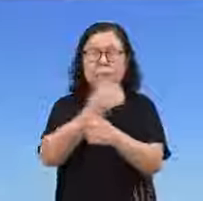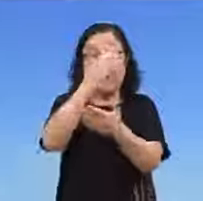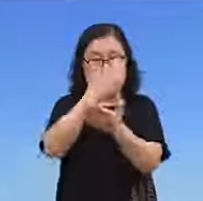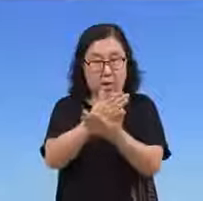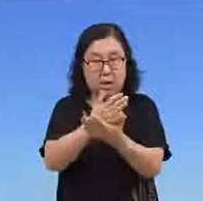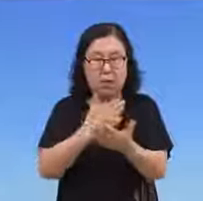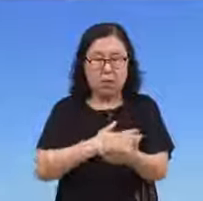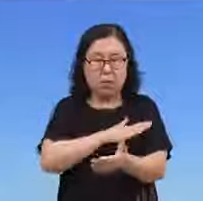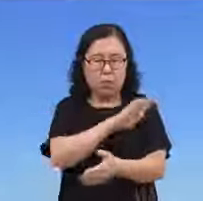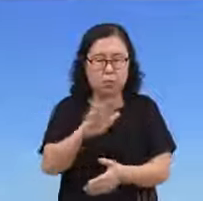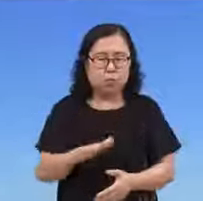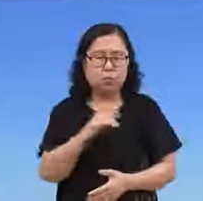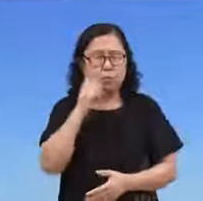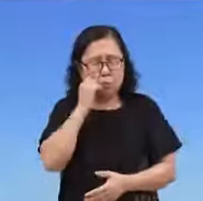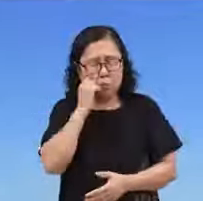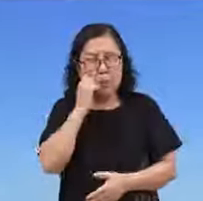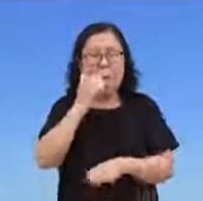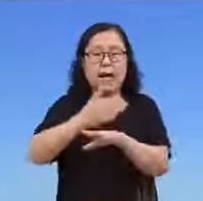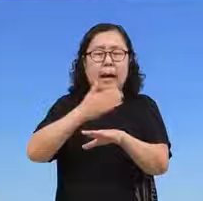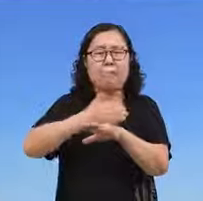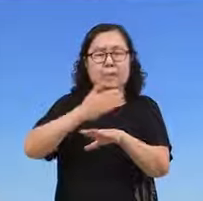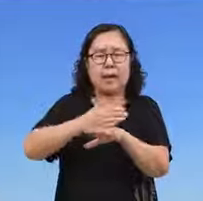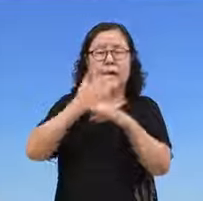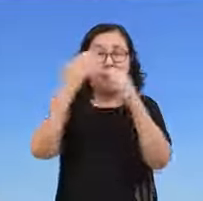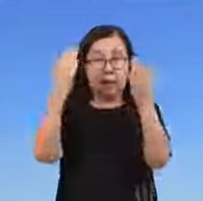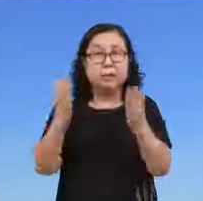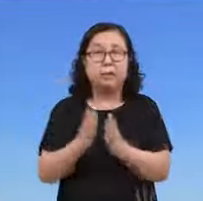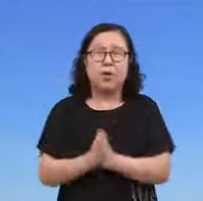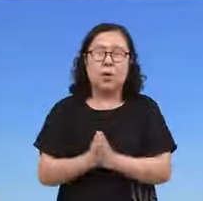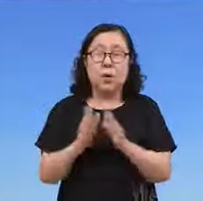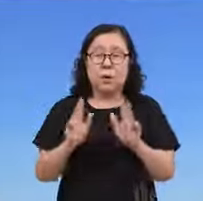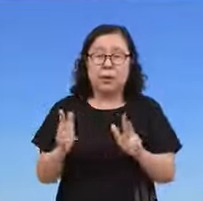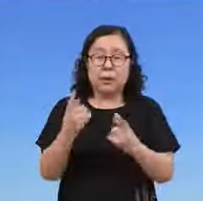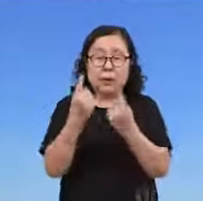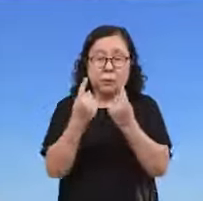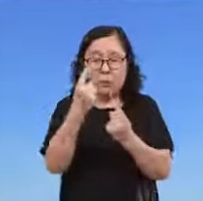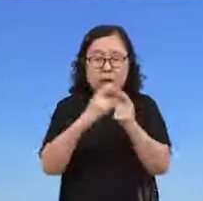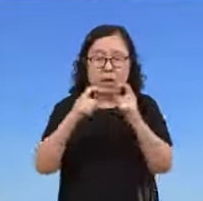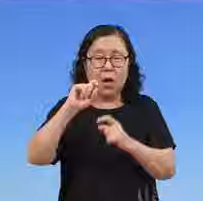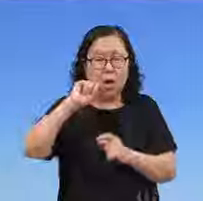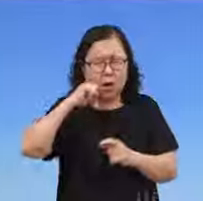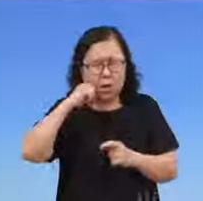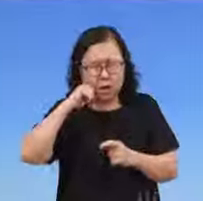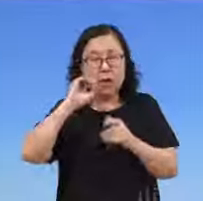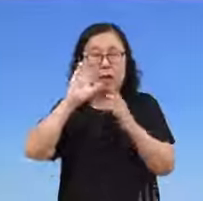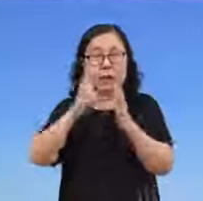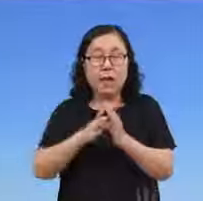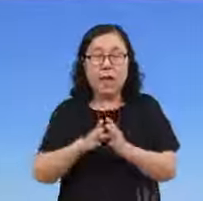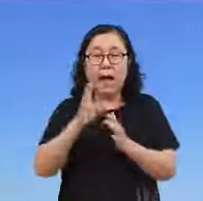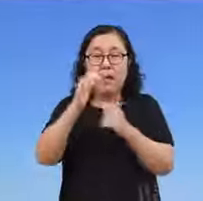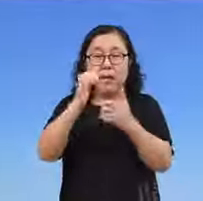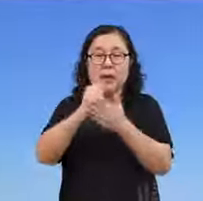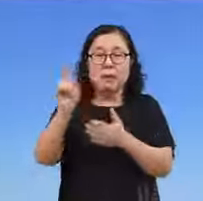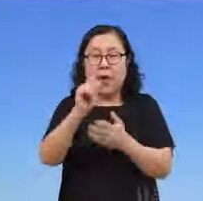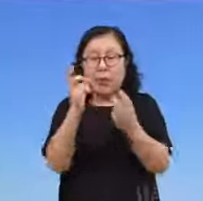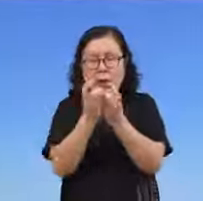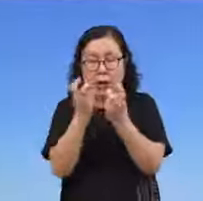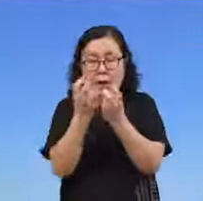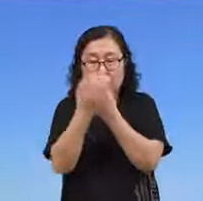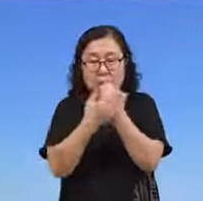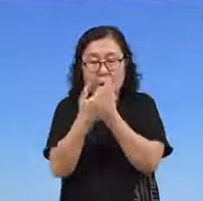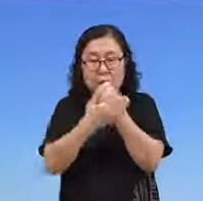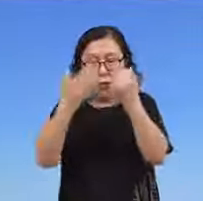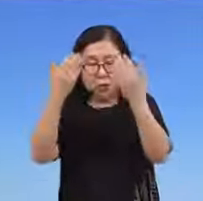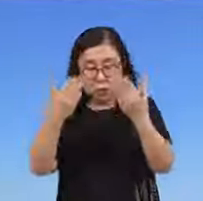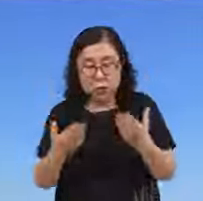감사하시는 거예요. 무얼? 이거보다 더 어려웠을 때에 하나님이 어떻게 나타나 찾아주시고, 하나님이 어떤 은혜를 우리에게